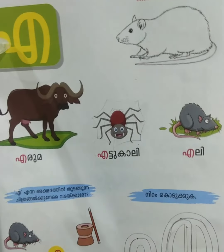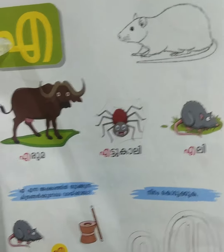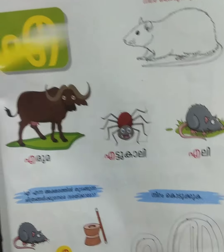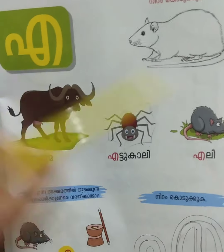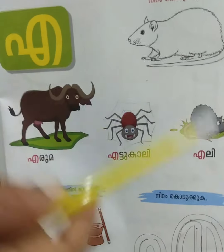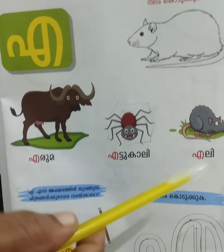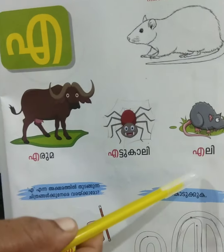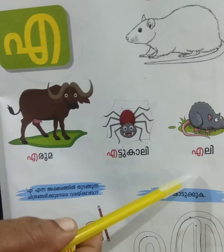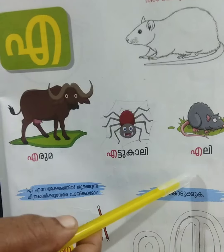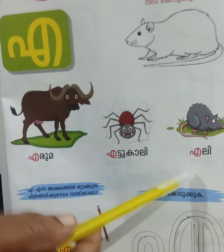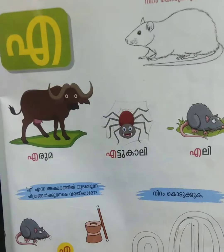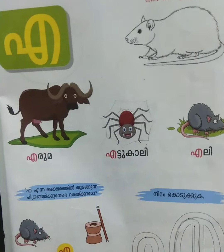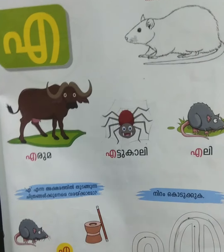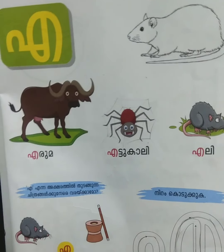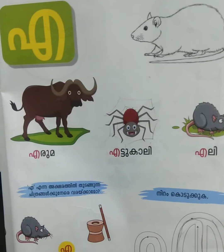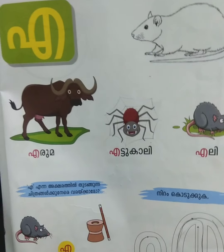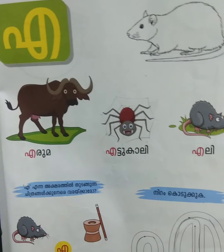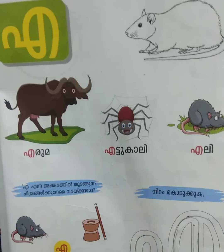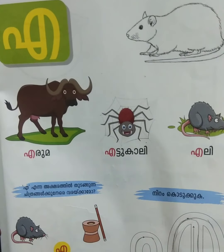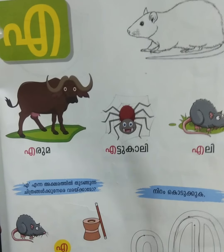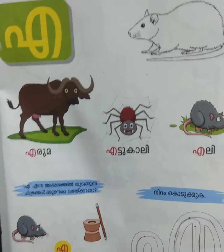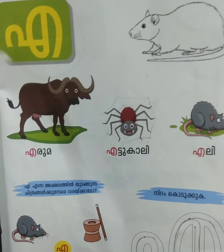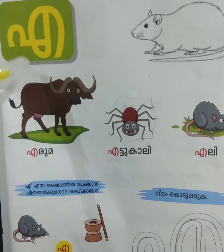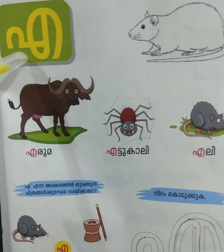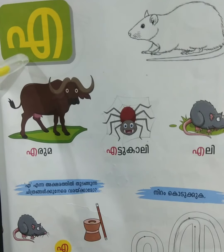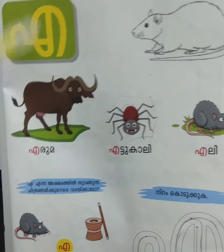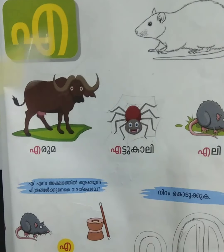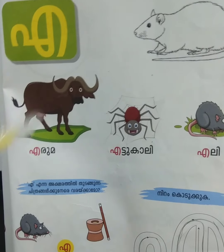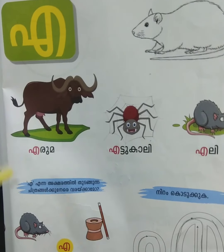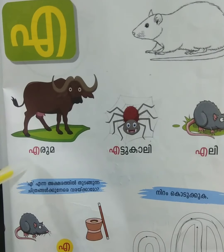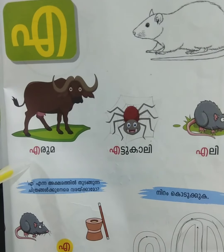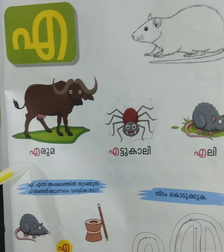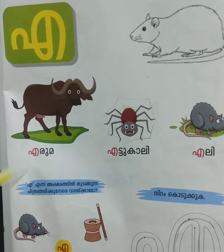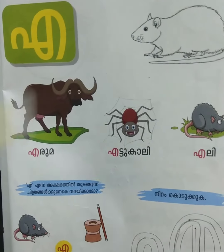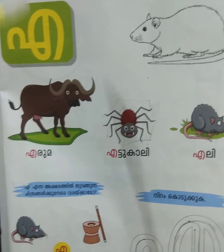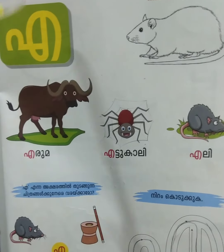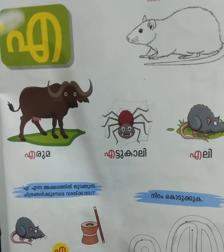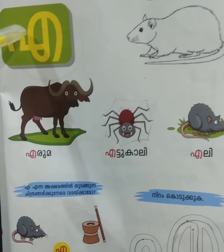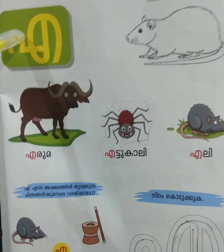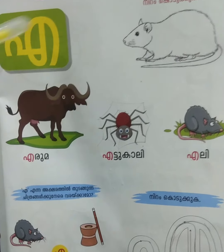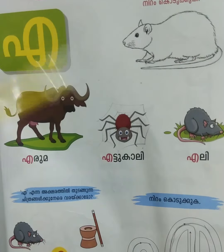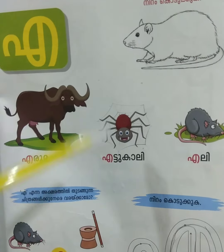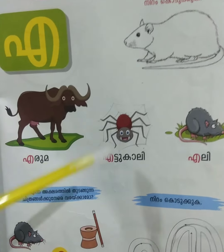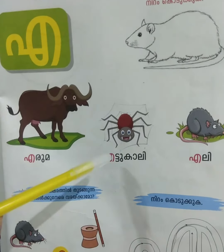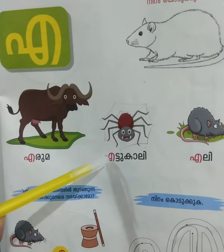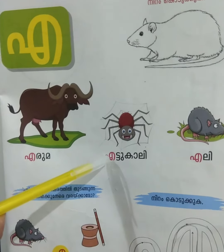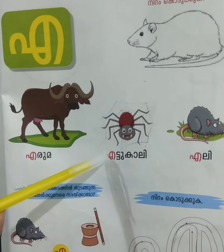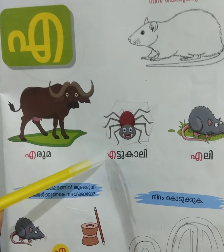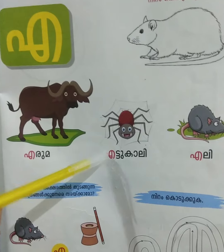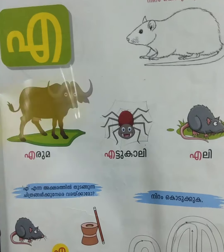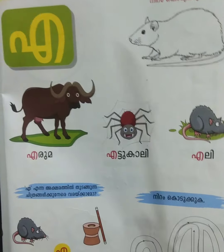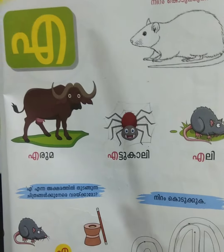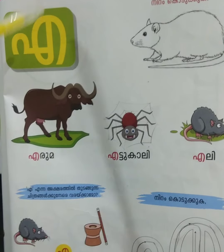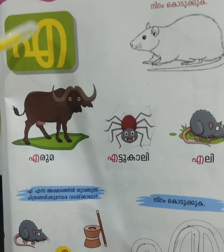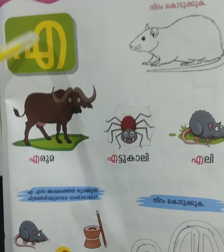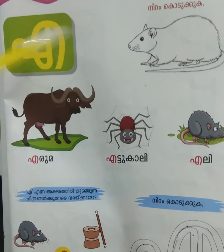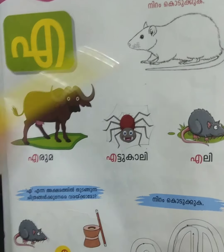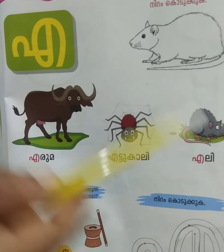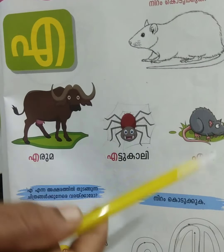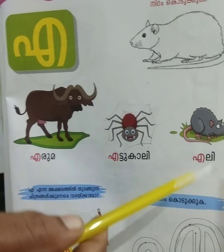ഏ എലി. നോക്കാം, ഏ എരുമ, ഏ എട്ടുകാലി, ഏ